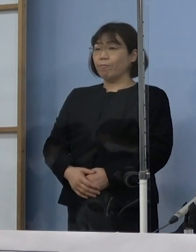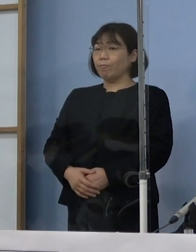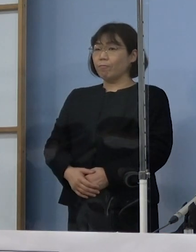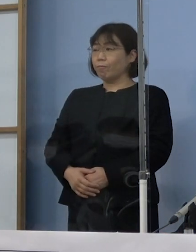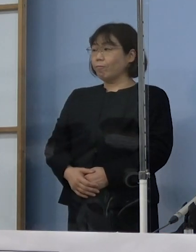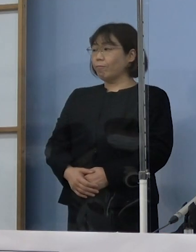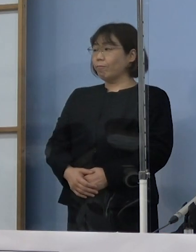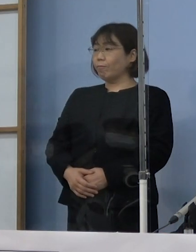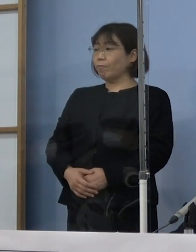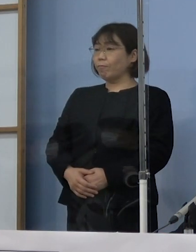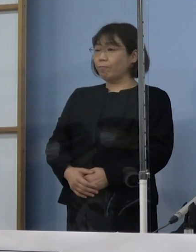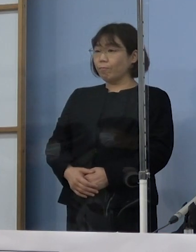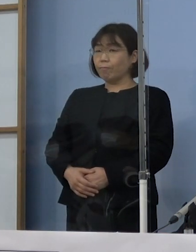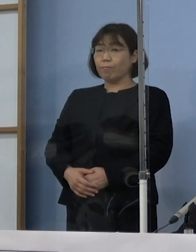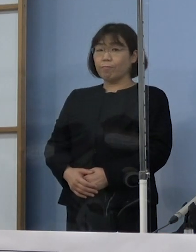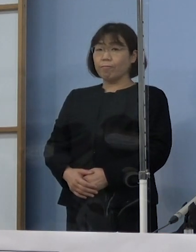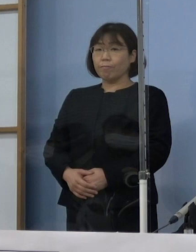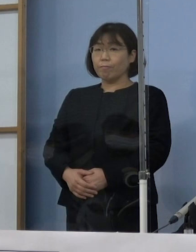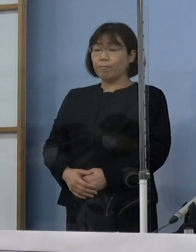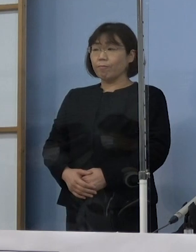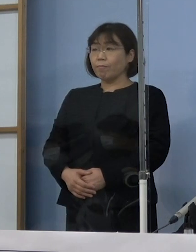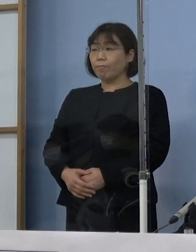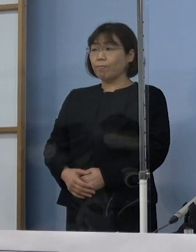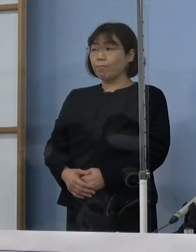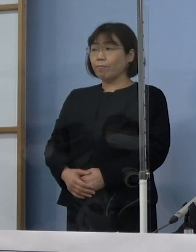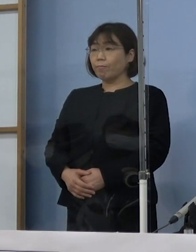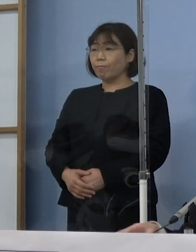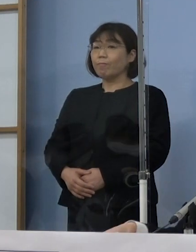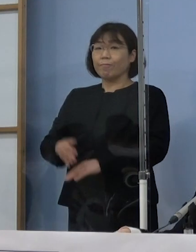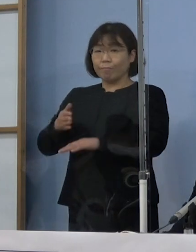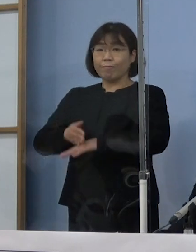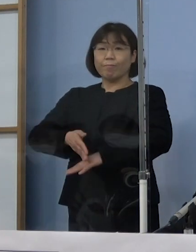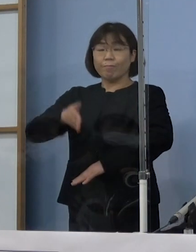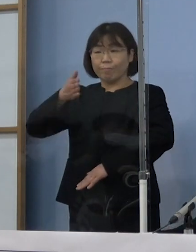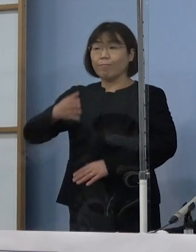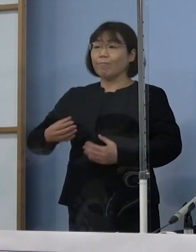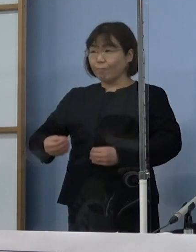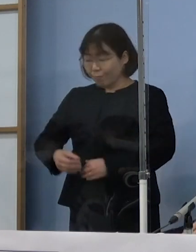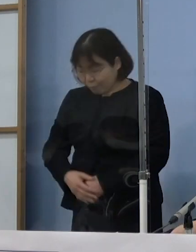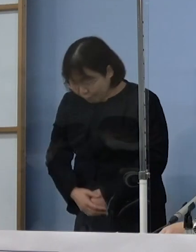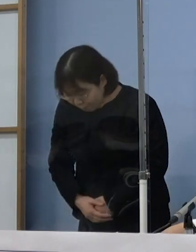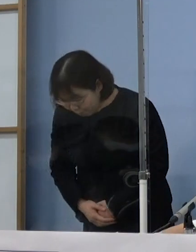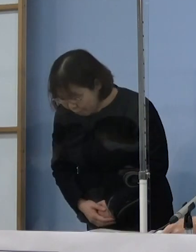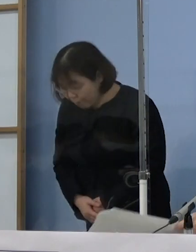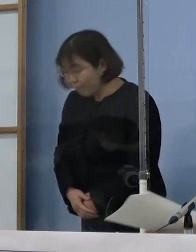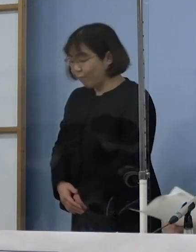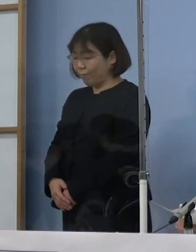ありがとうございます。 はい。